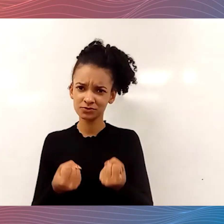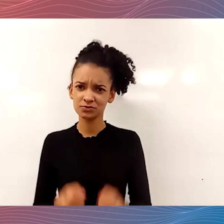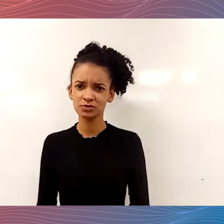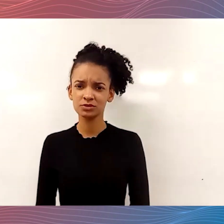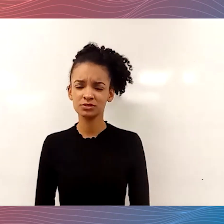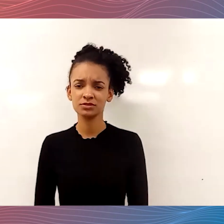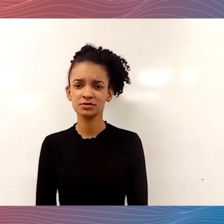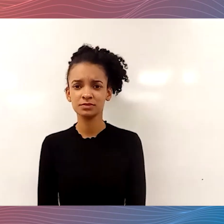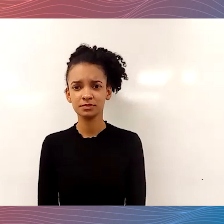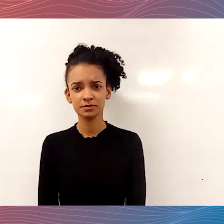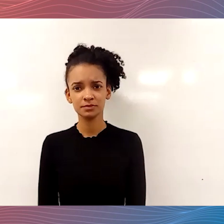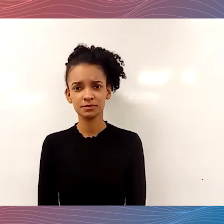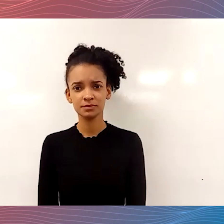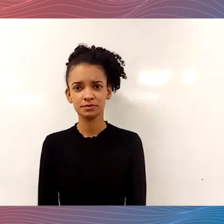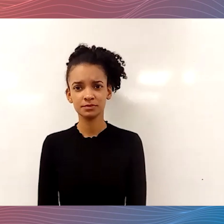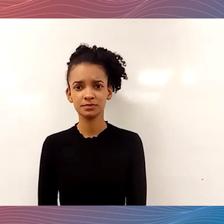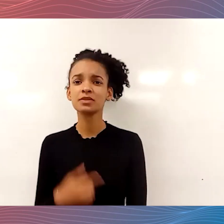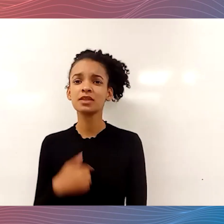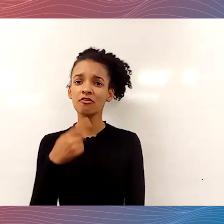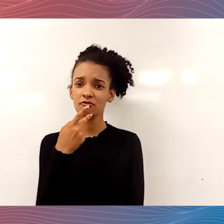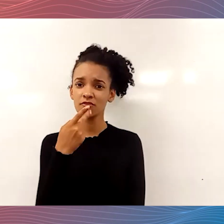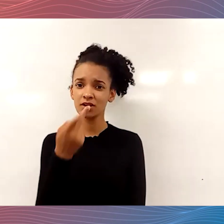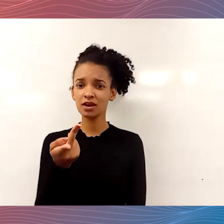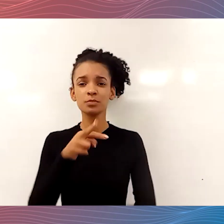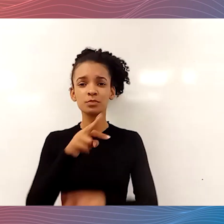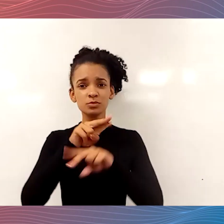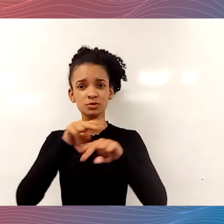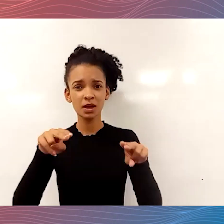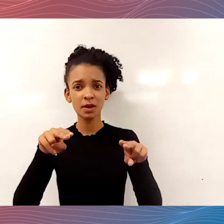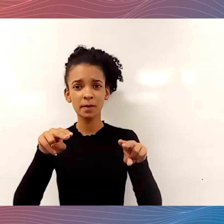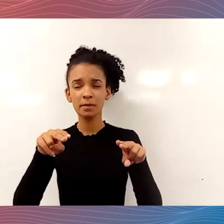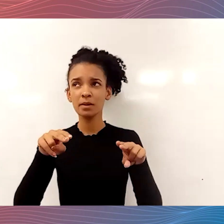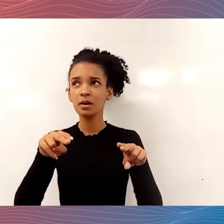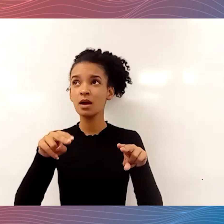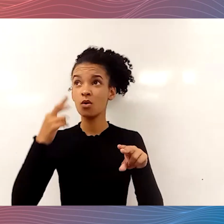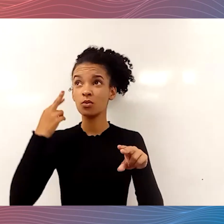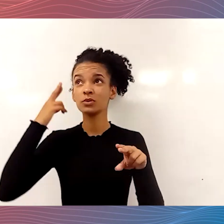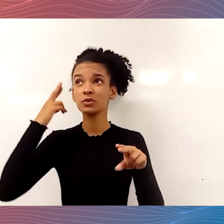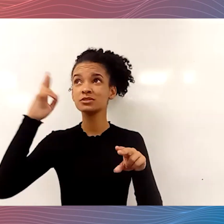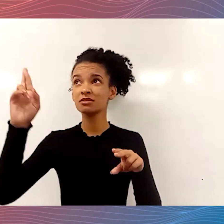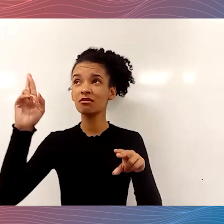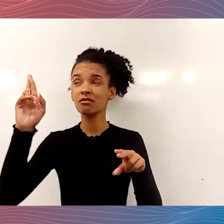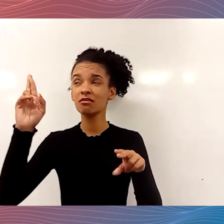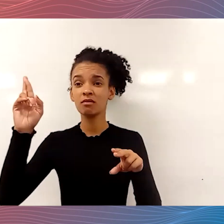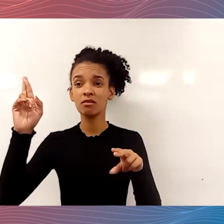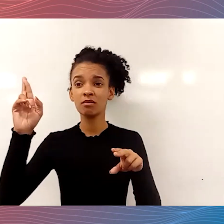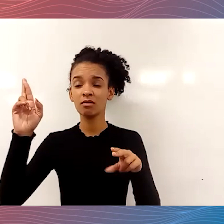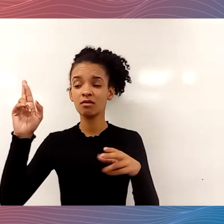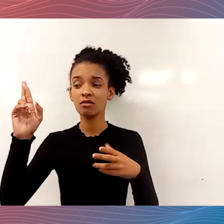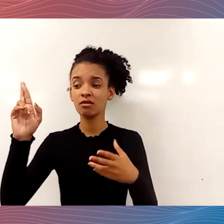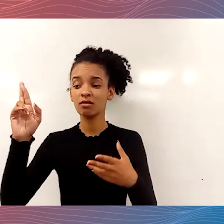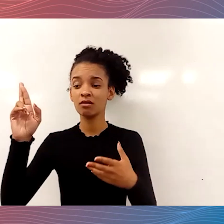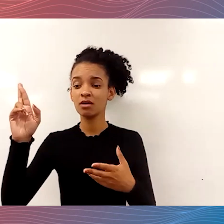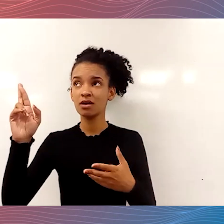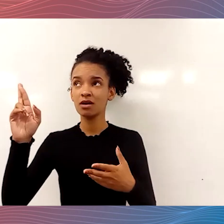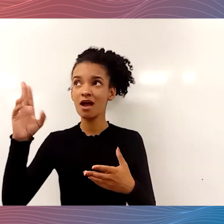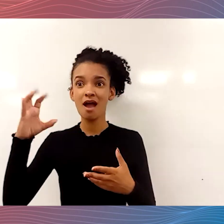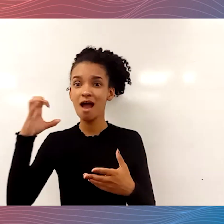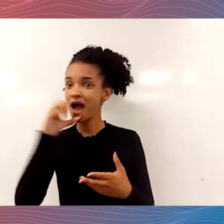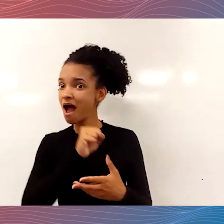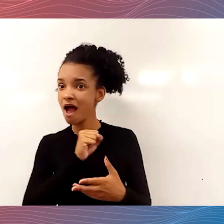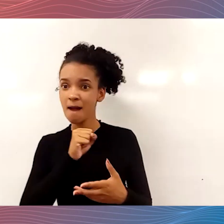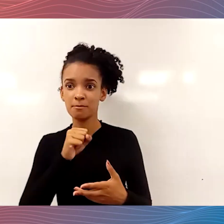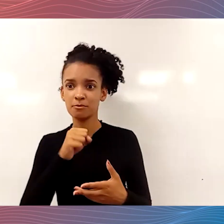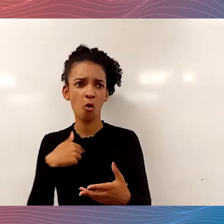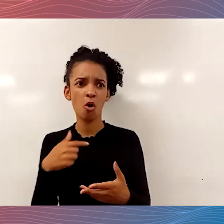Eu disse para os irmãos, do jeito que o Senhor está andando tão rápido, não pensamos nem entrar na Malásia. Já tem gente que vai para a Malásia, tem